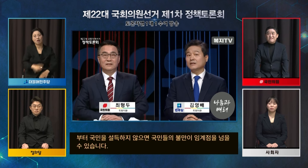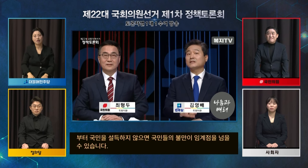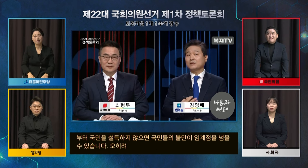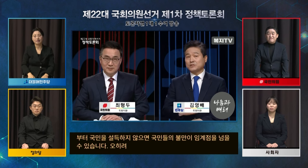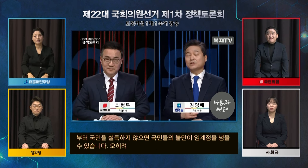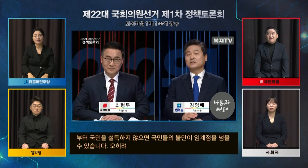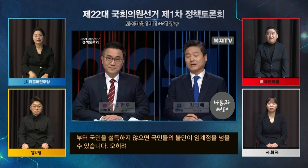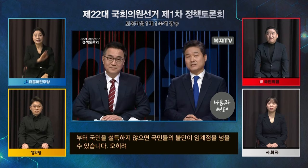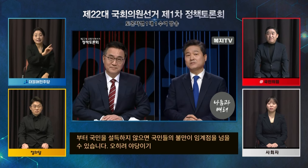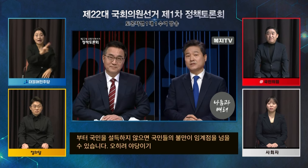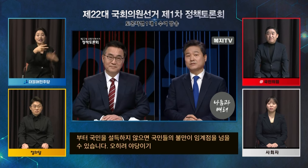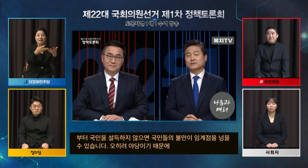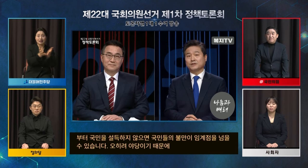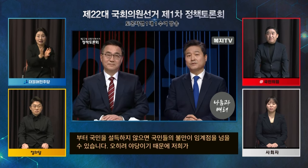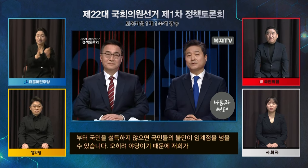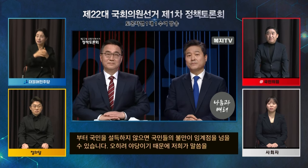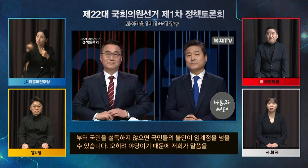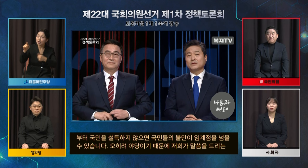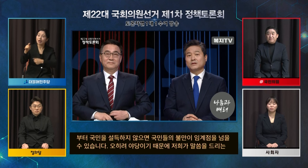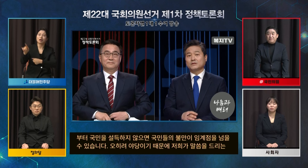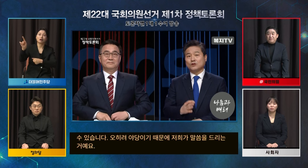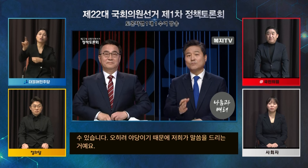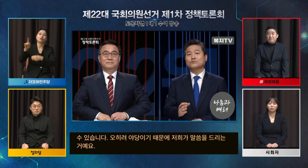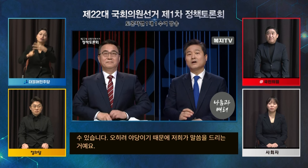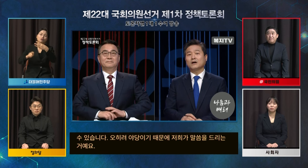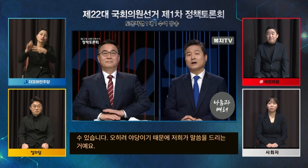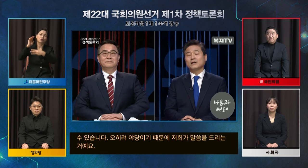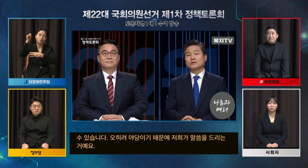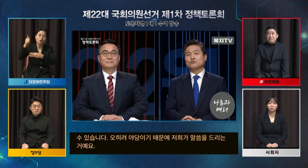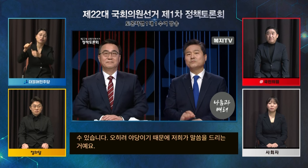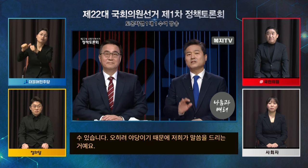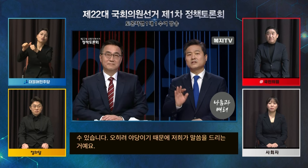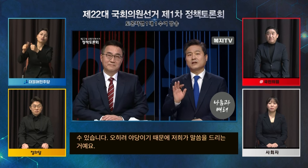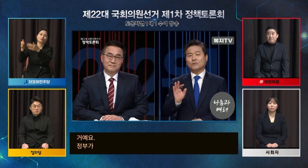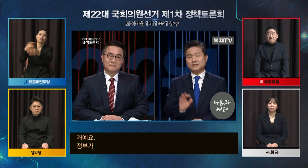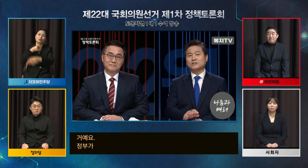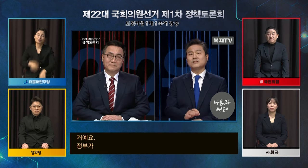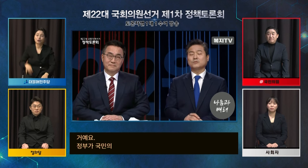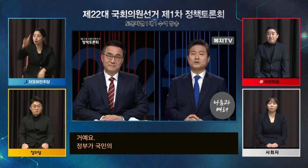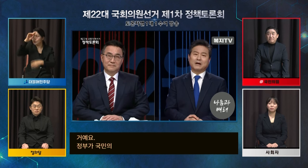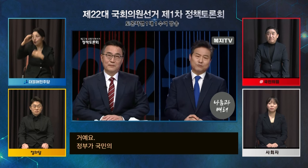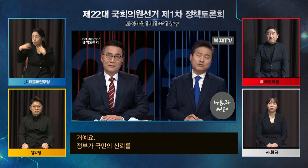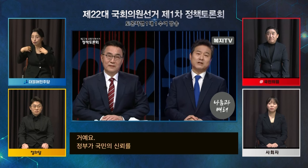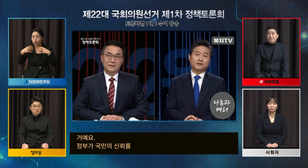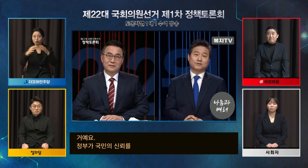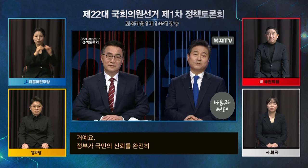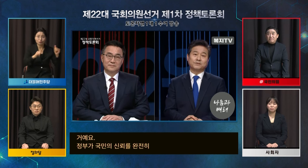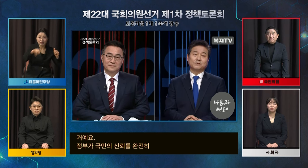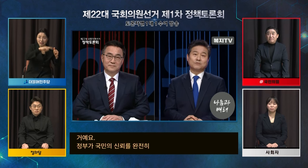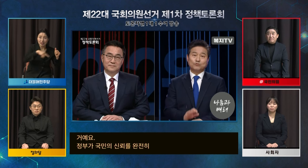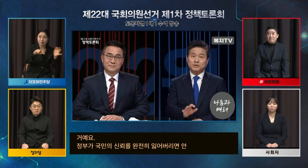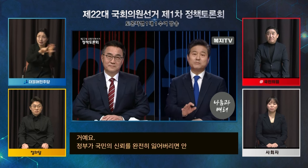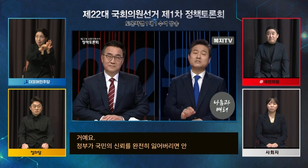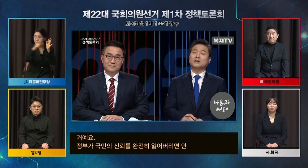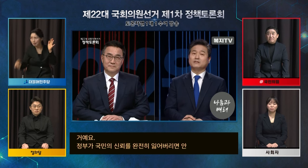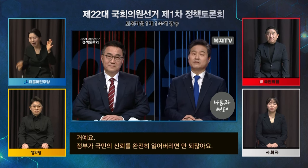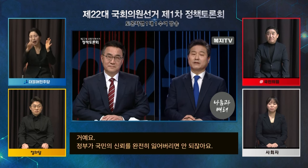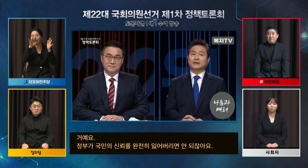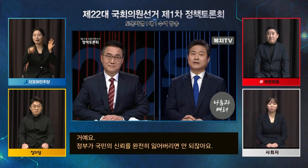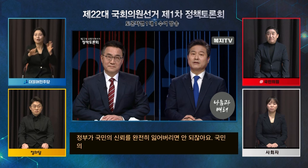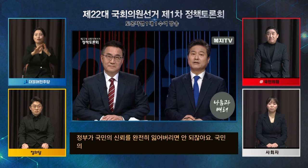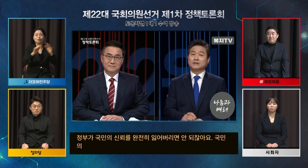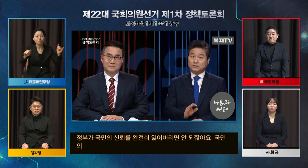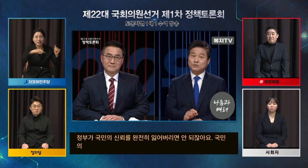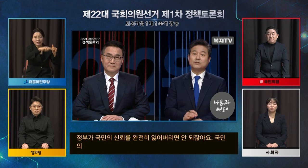야당이기 때문에 저희들이 말씀을 드리는 거예요. 정부가 국민의 신뢰를 완전히 잃어버리면 안 되잖아요. 국민의 민생이